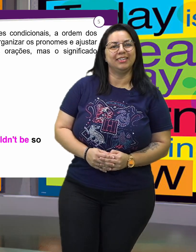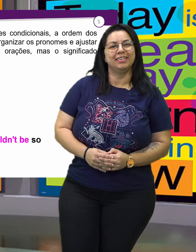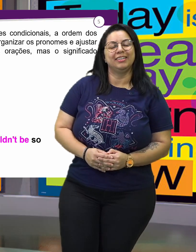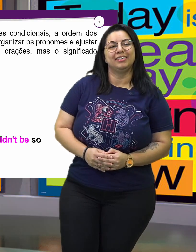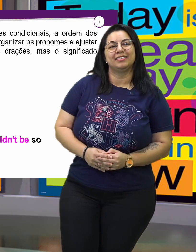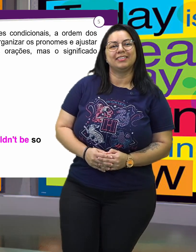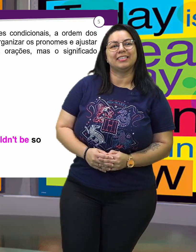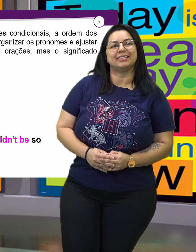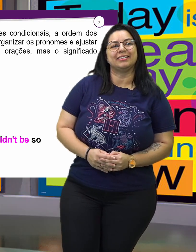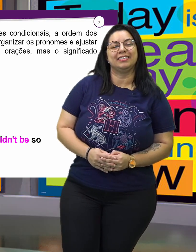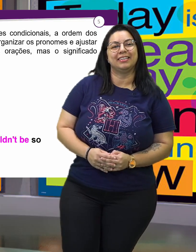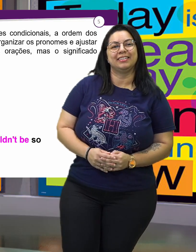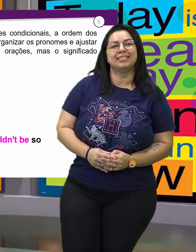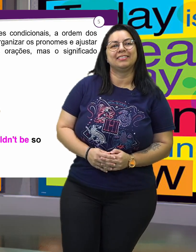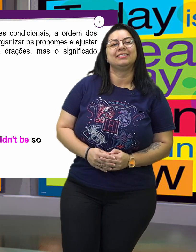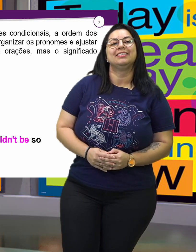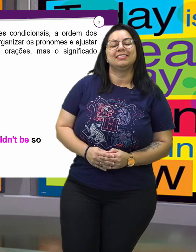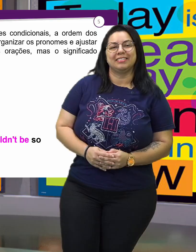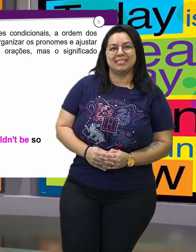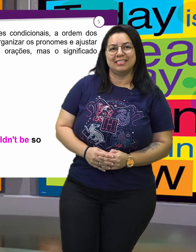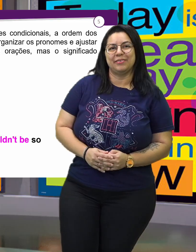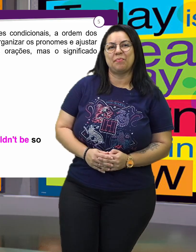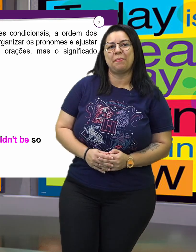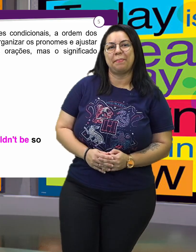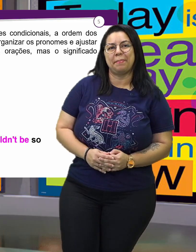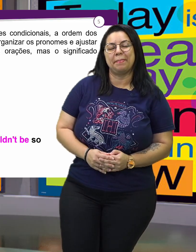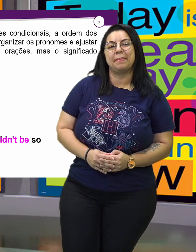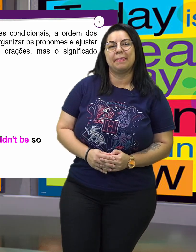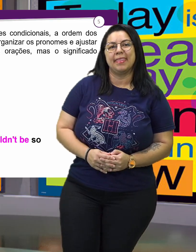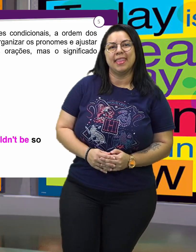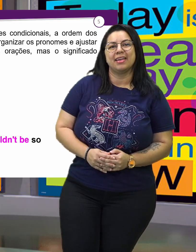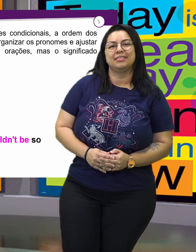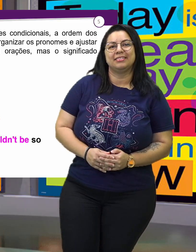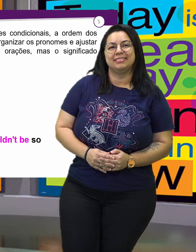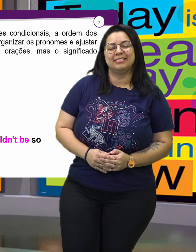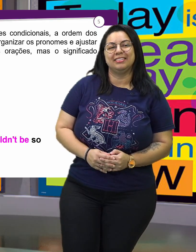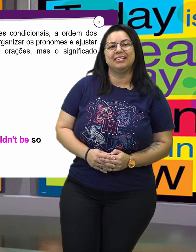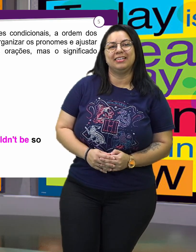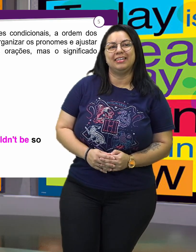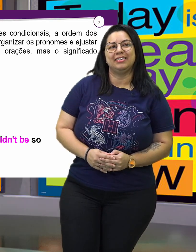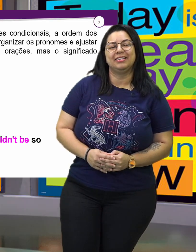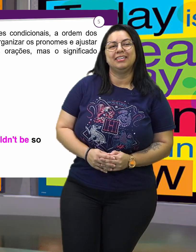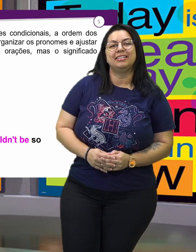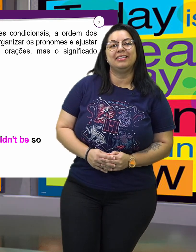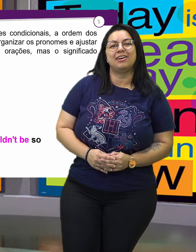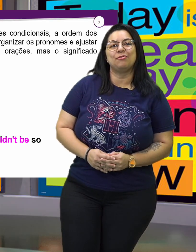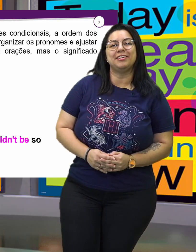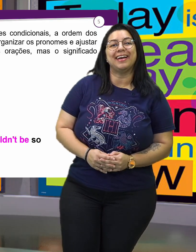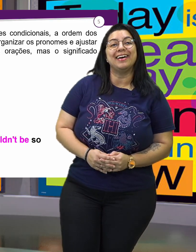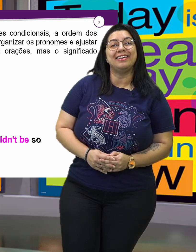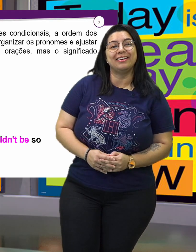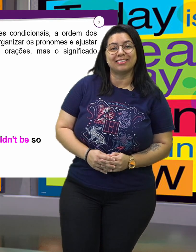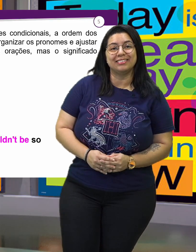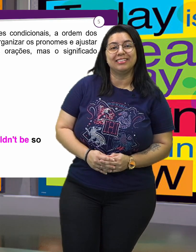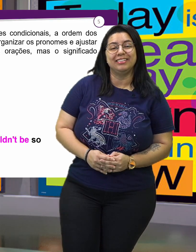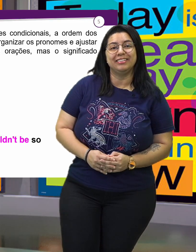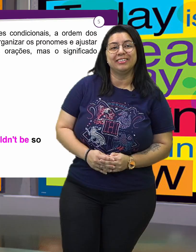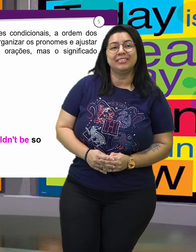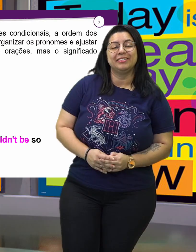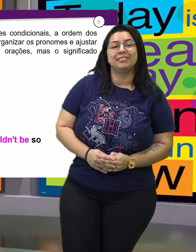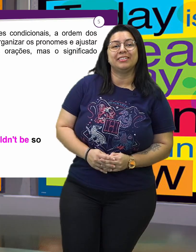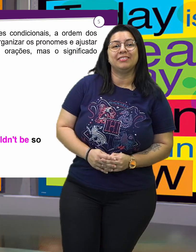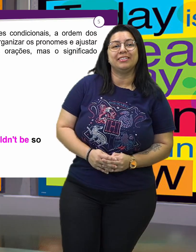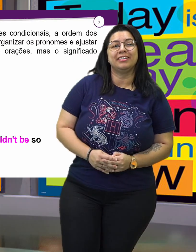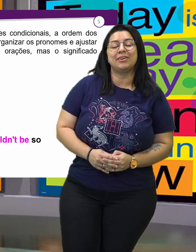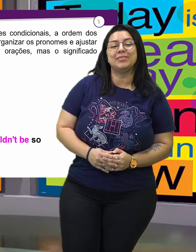wouldn't be, que é onde a gente vai falar do nosso resultado, que pode ser provável ou não, possível ou não, é o quê? Não ficaria. Ficaria